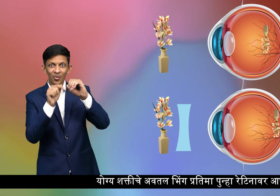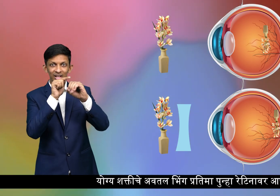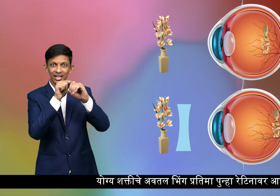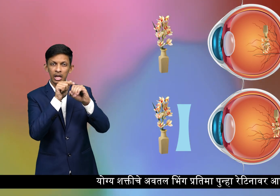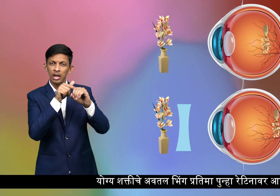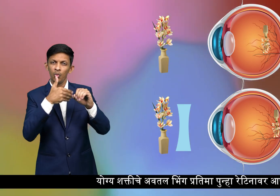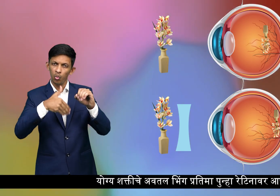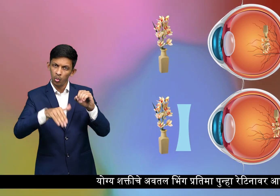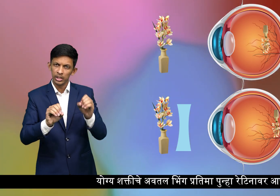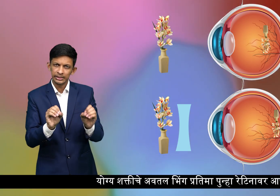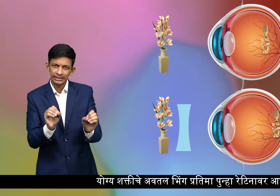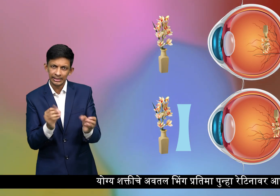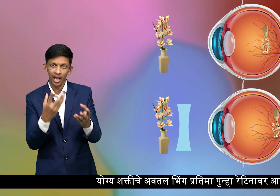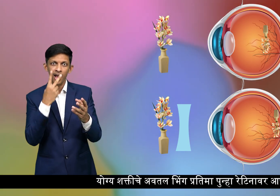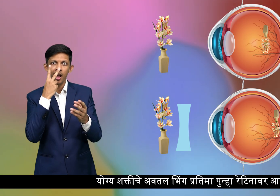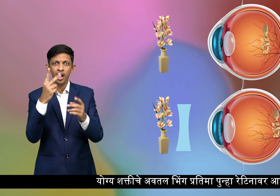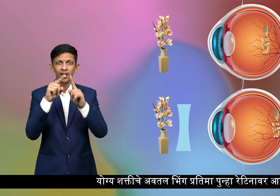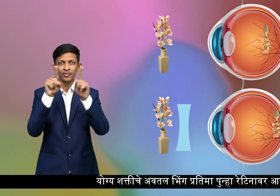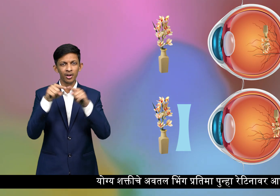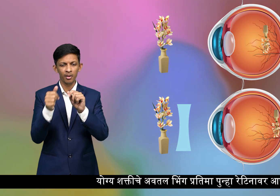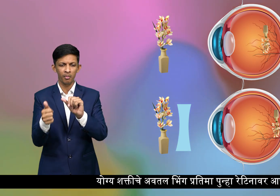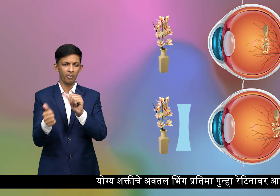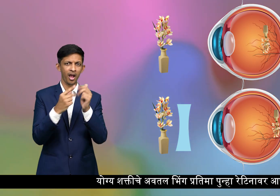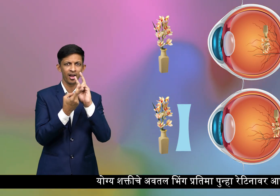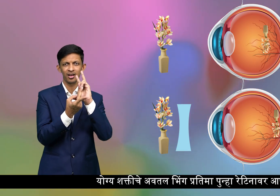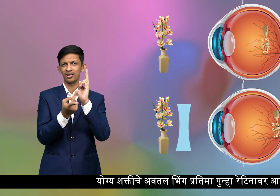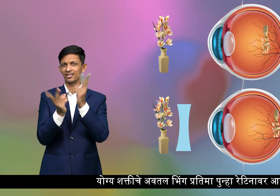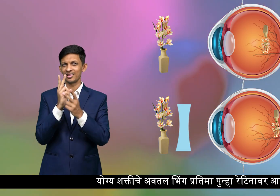योग्य शक्तीचे अवतल भिंग प्रतिमा पुन्हा रेटिनावर आणते